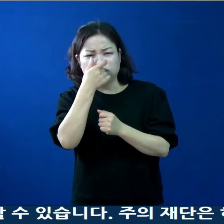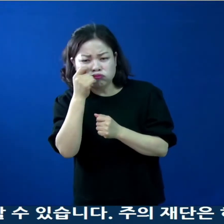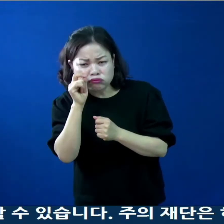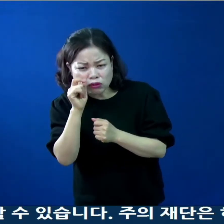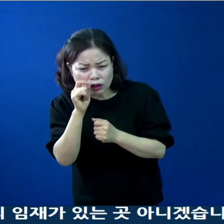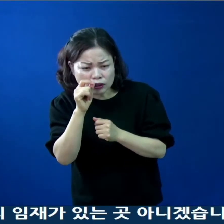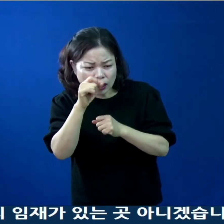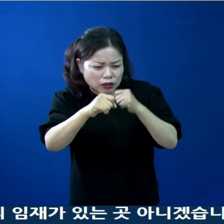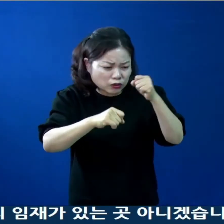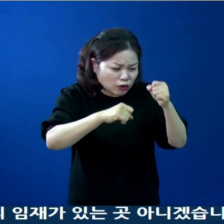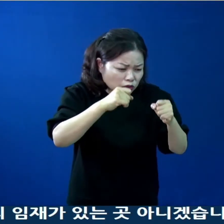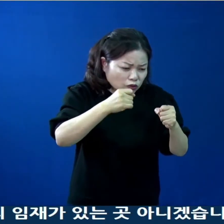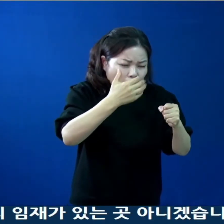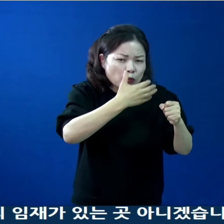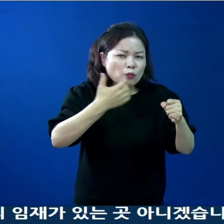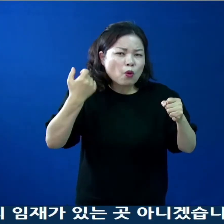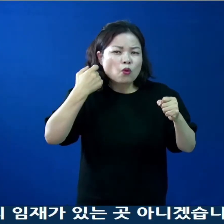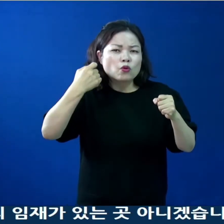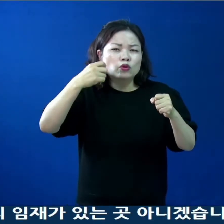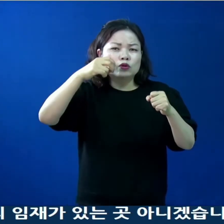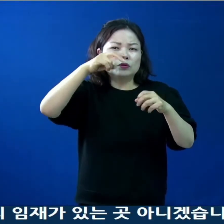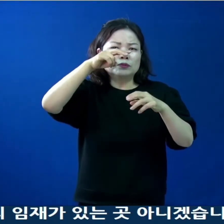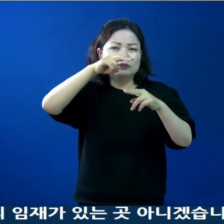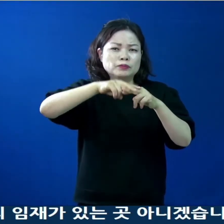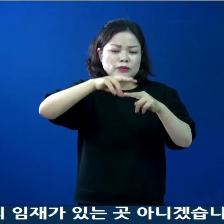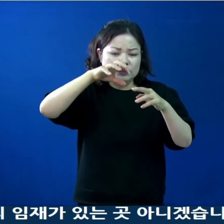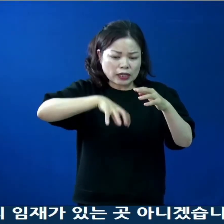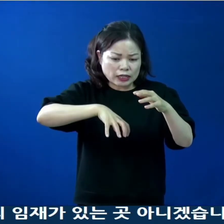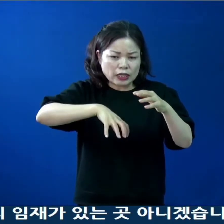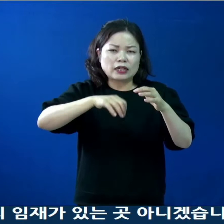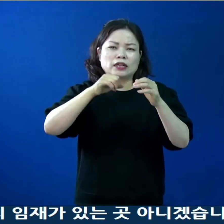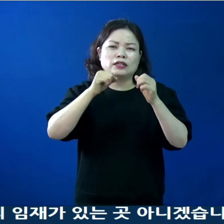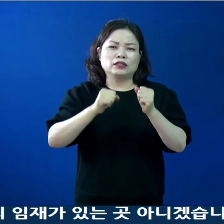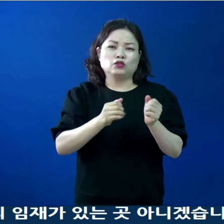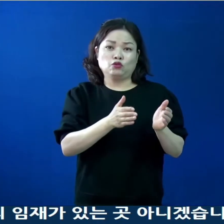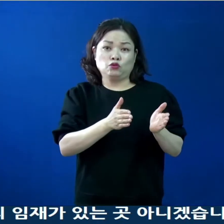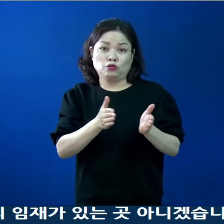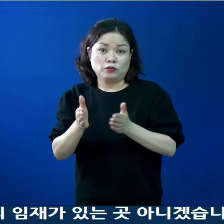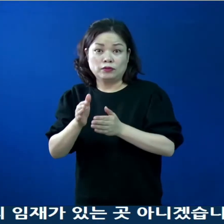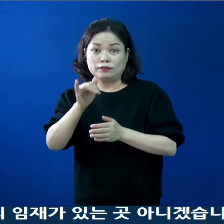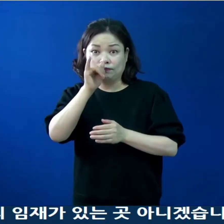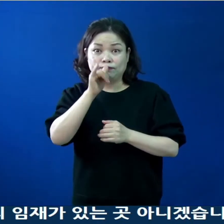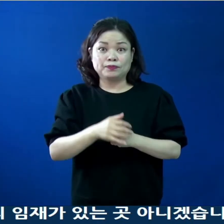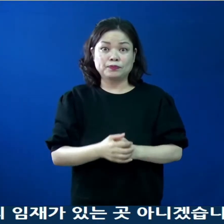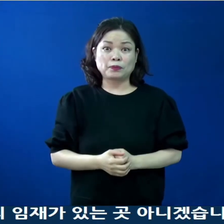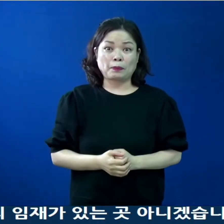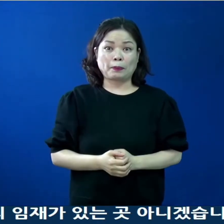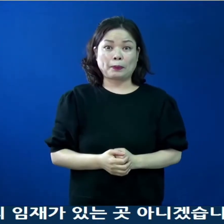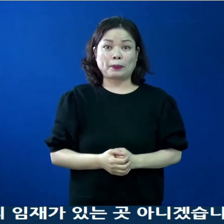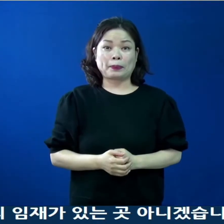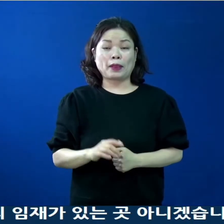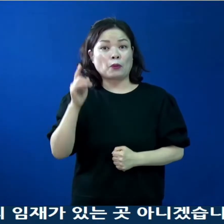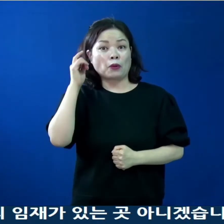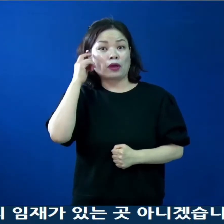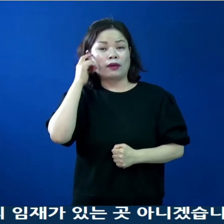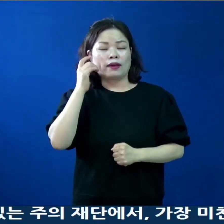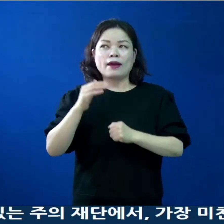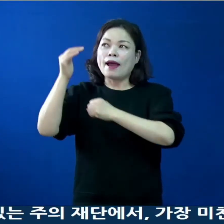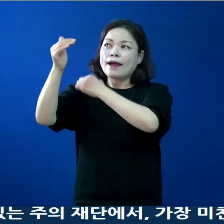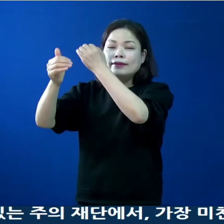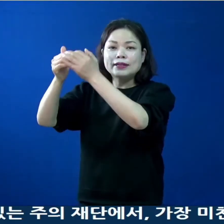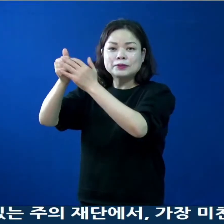거기서 보금자리를 마련하고 거기서 거처를 마련한다라고 하는 것입니다. 왜 그렇습니까?